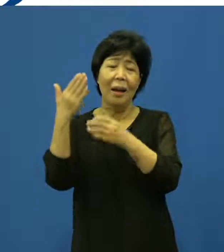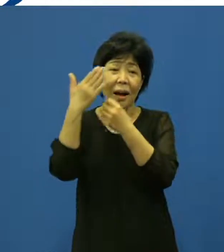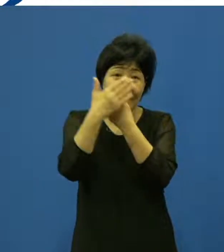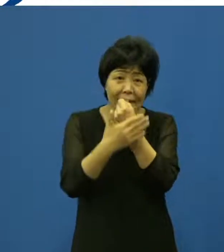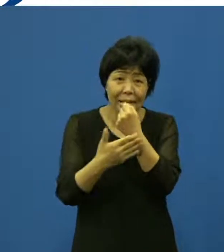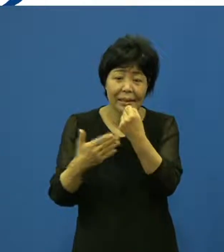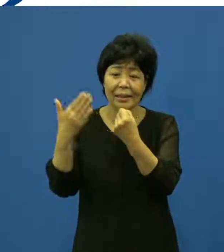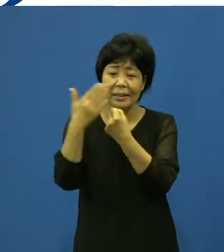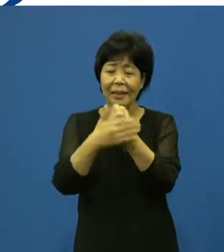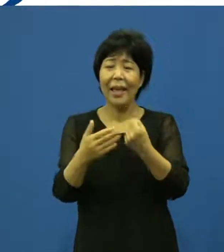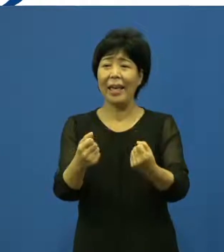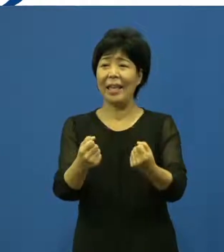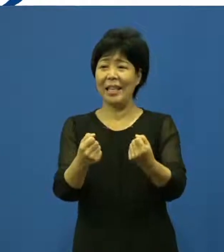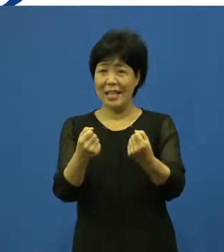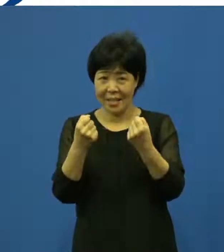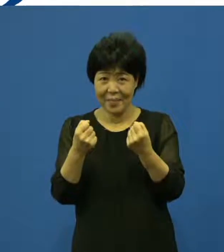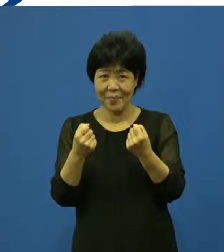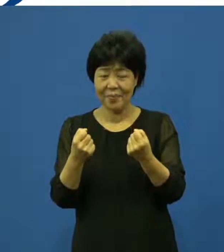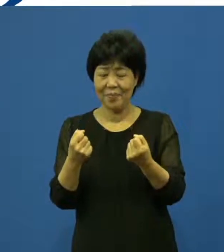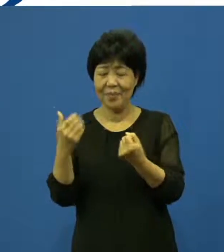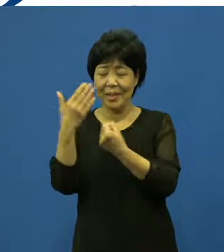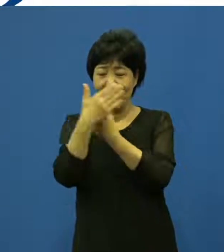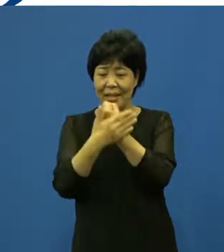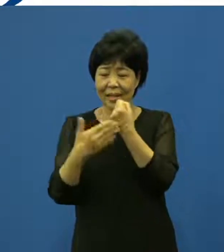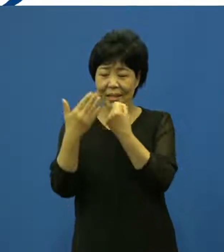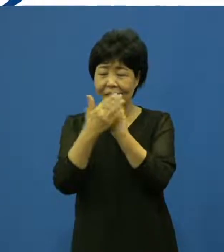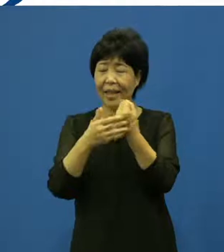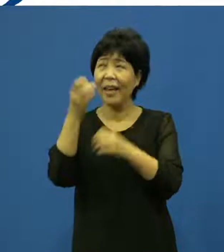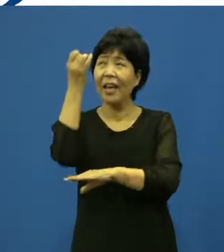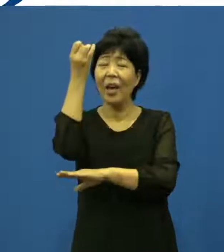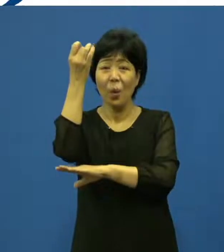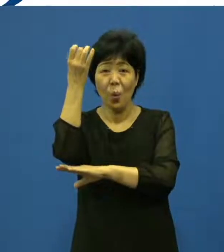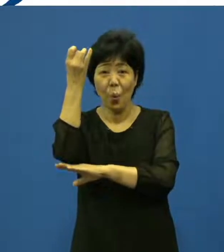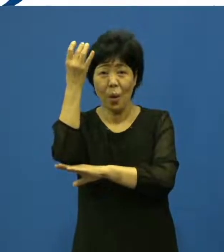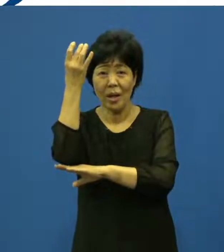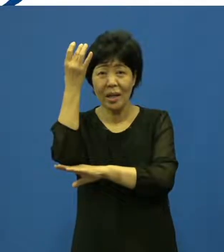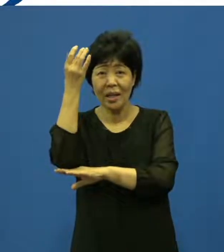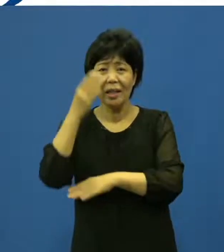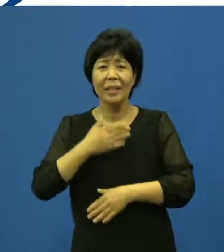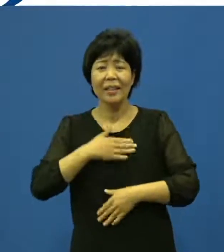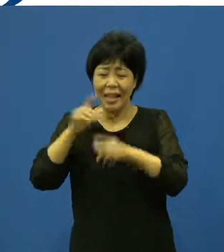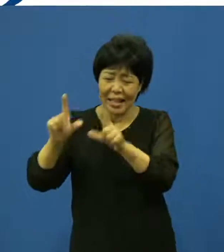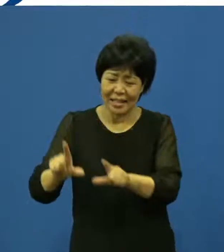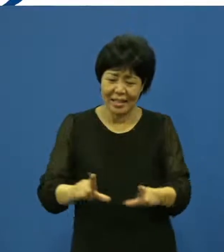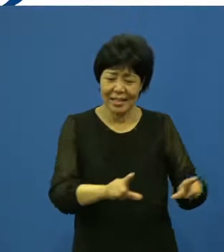은혜의 힘이, 또 그 은혜의 원리가 내 삶을 살아가게 하는 원동력이 됩니다.